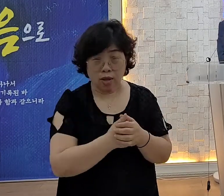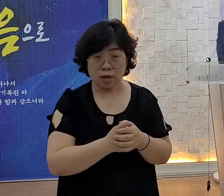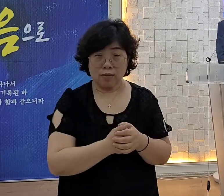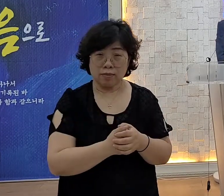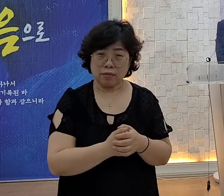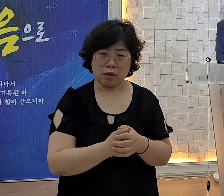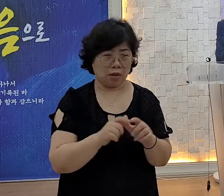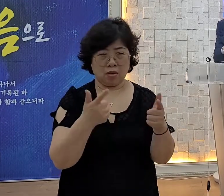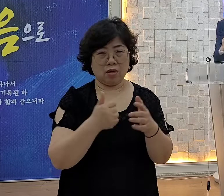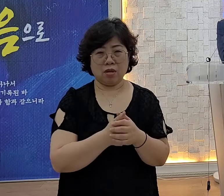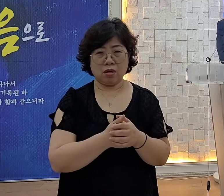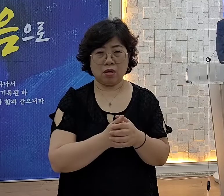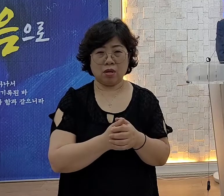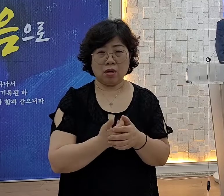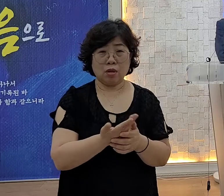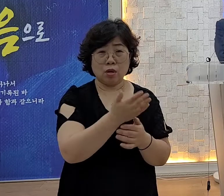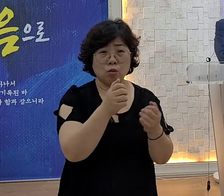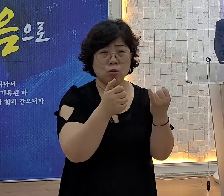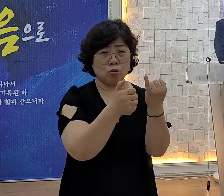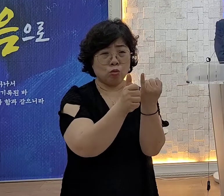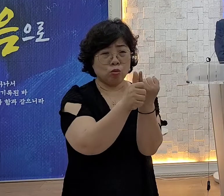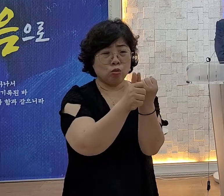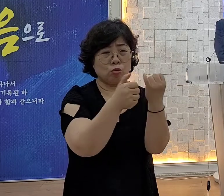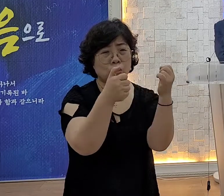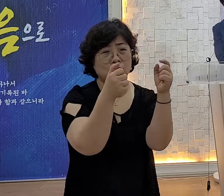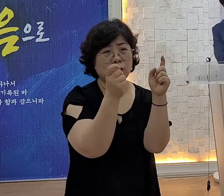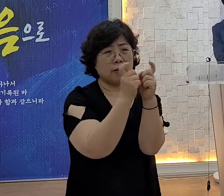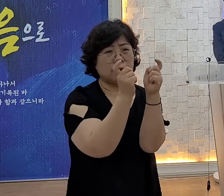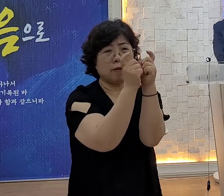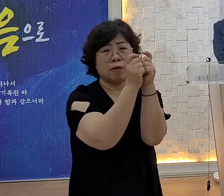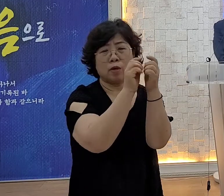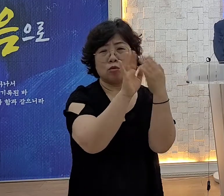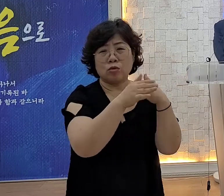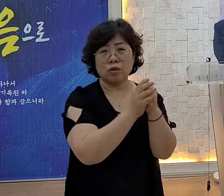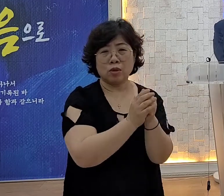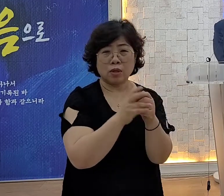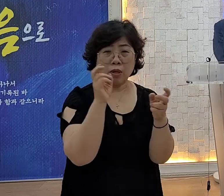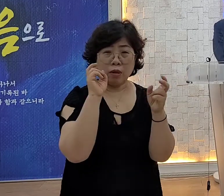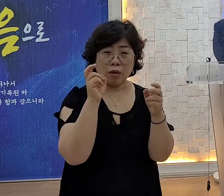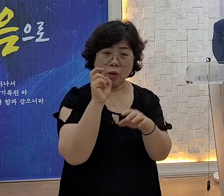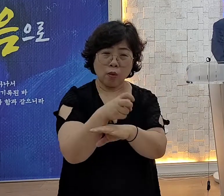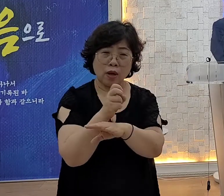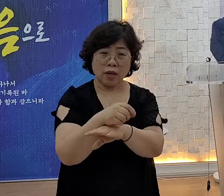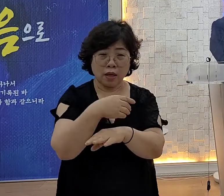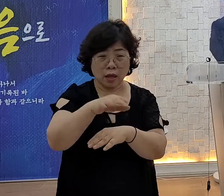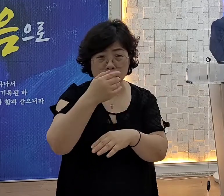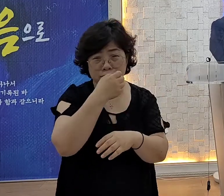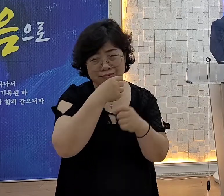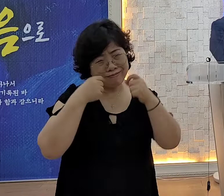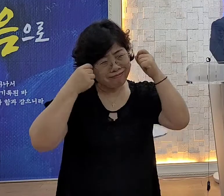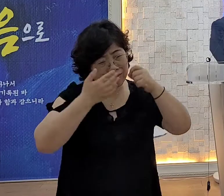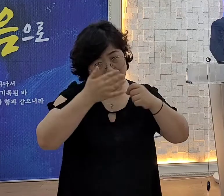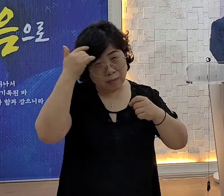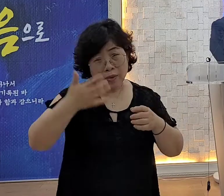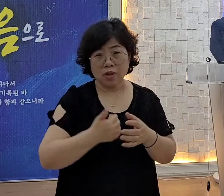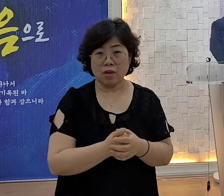해보세요. 부부싸움하고 직장 가서 하하하 웃고 올 수 있어요? 안 됩니다.